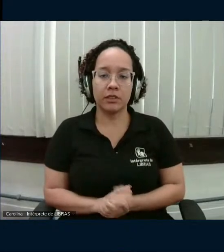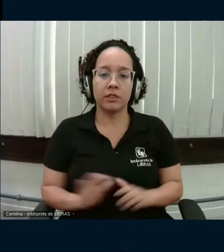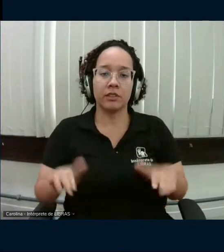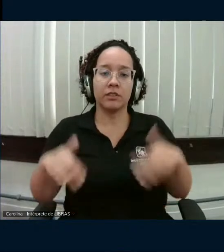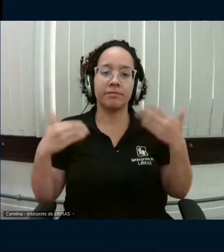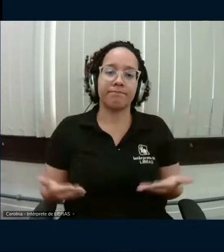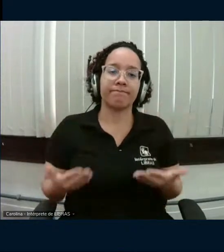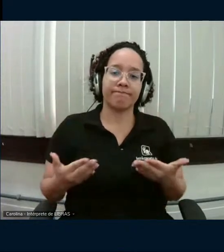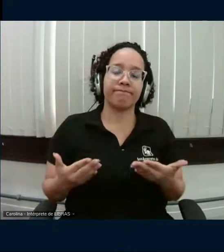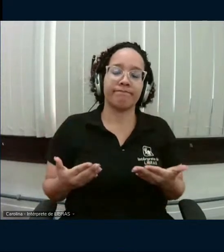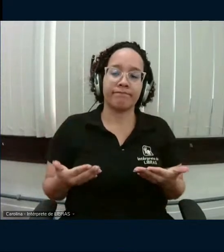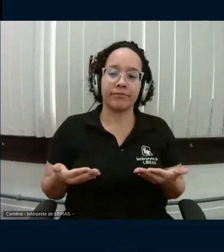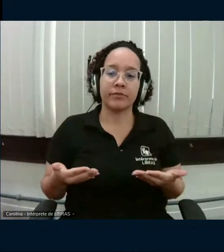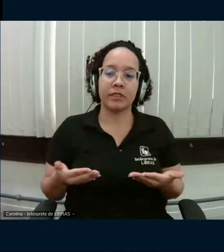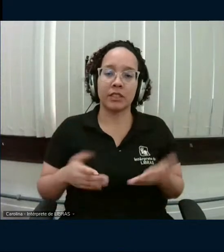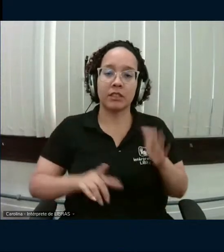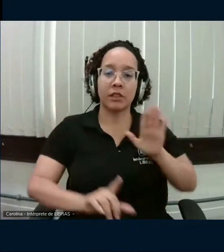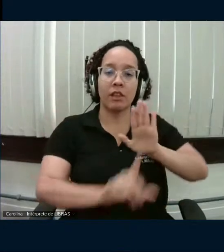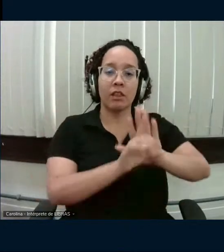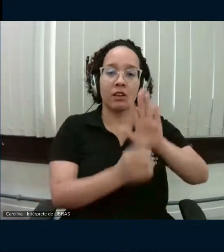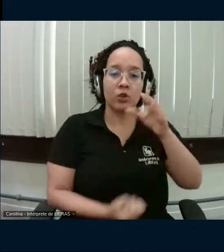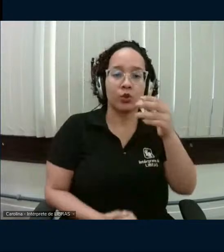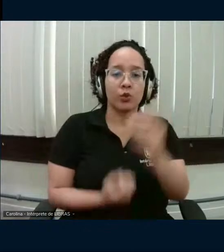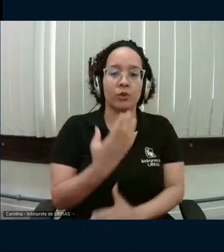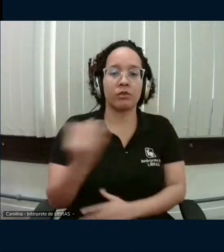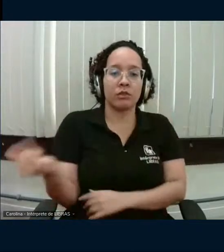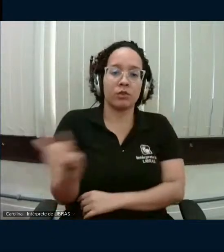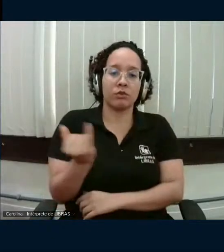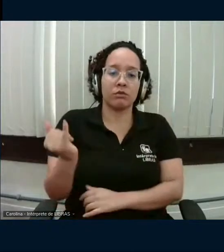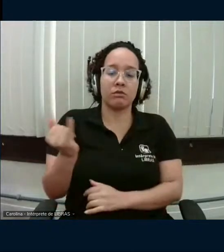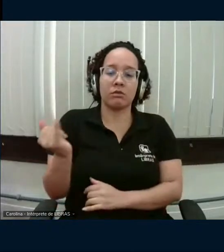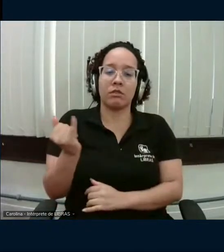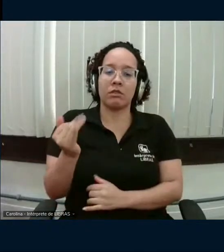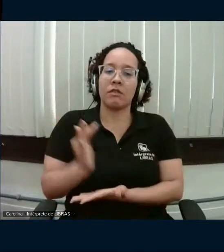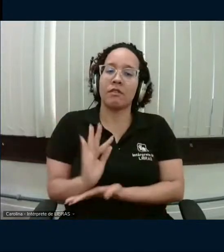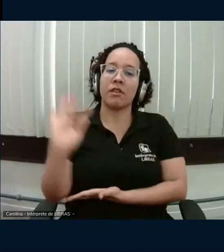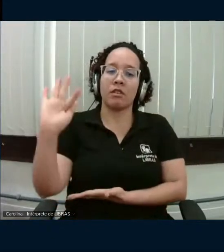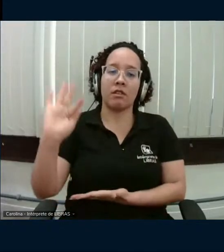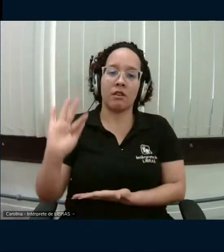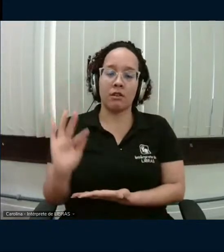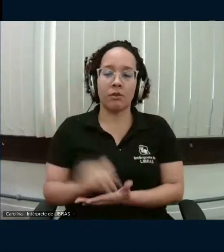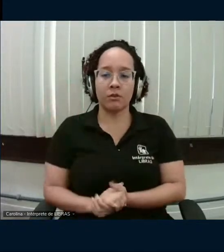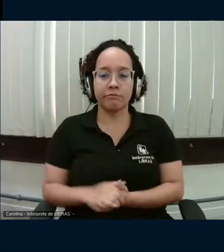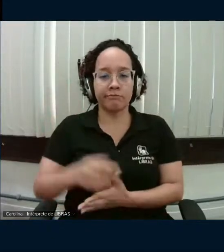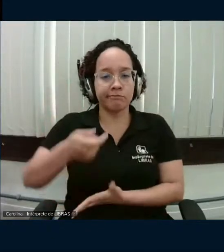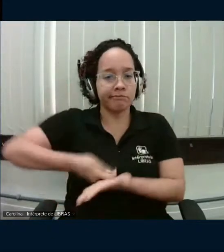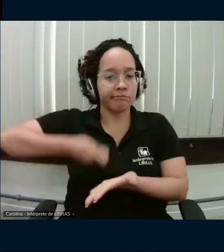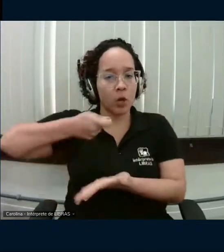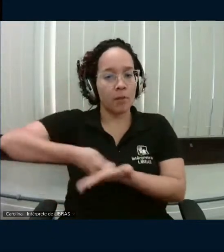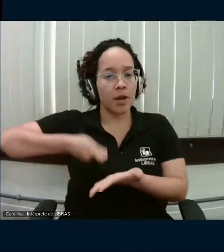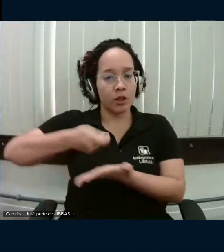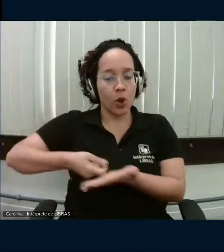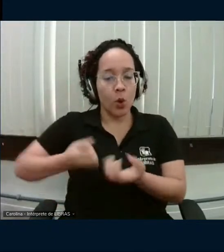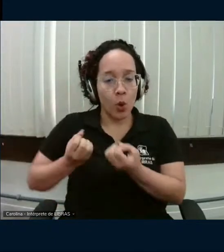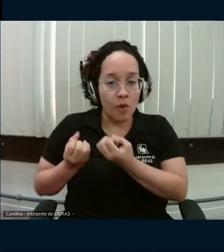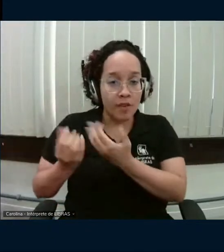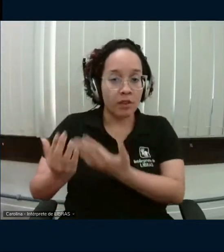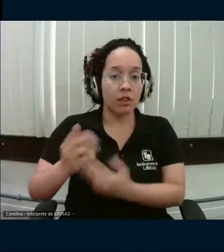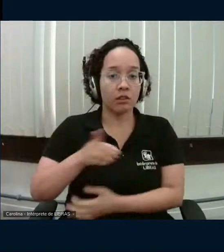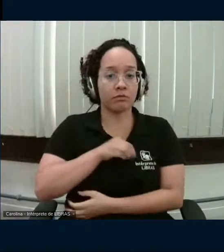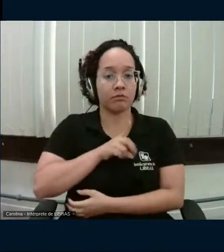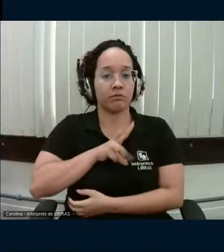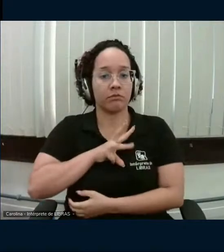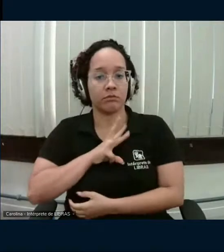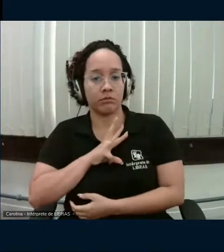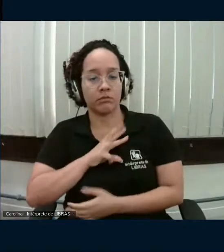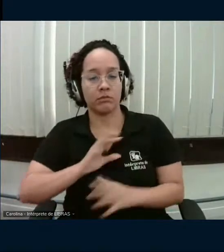muito acertadamente, a lei de criação dos institutos federais diz, né, da obrigatoriedade da oferta do ensino médio